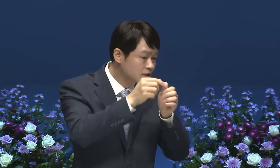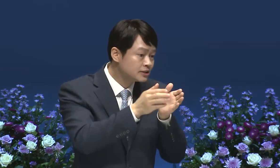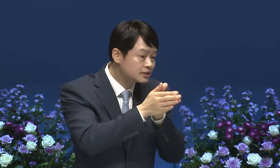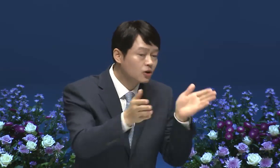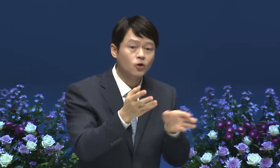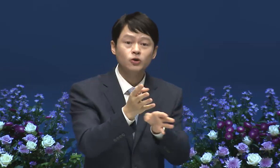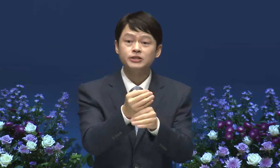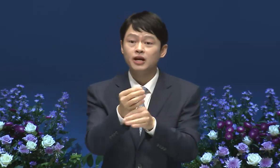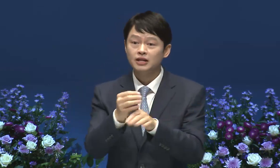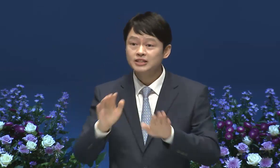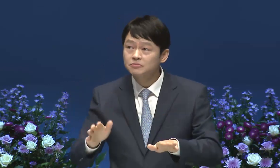농인 영혼의